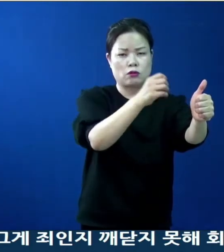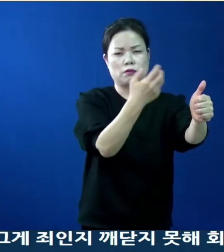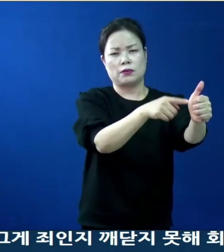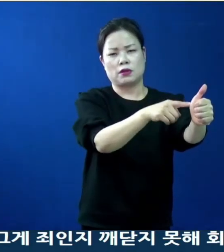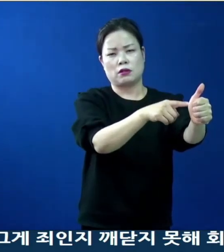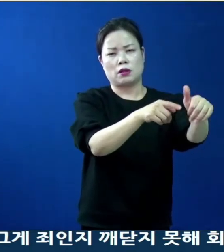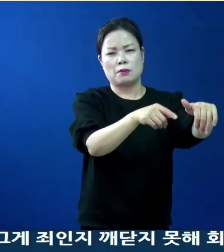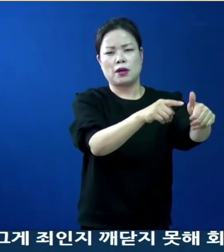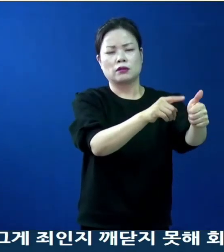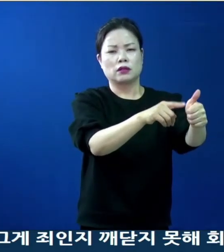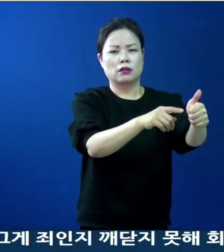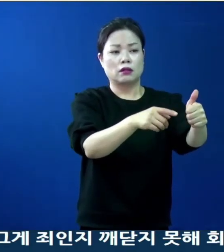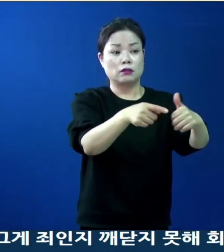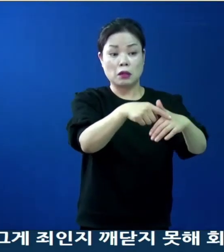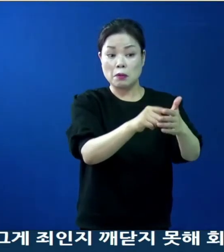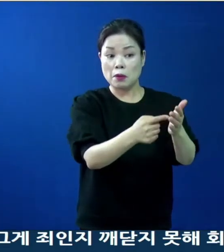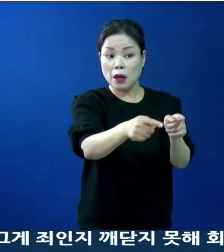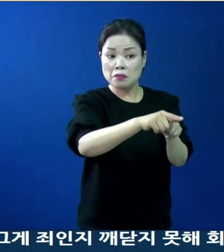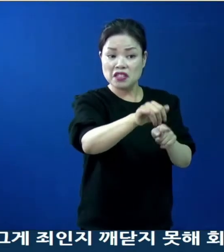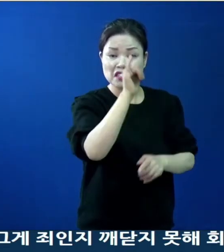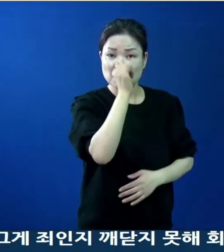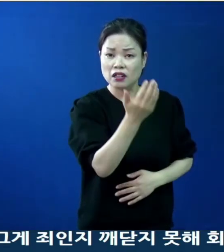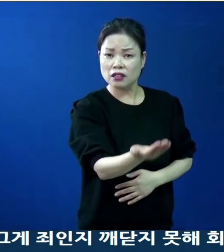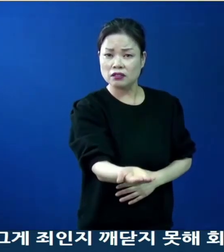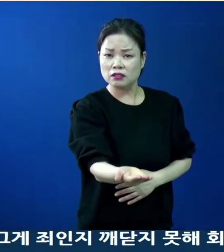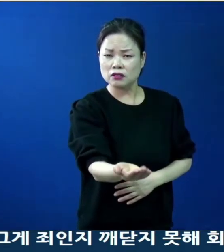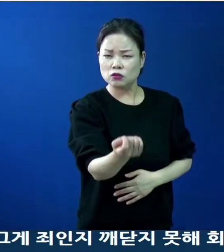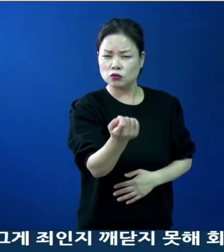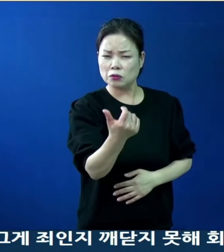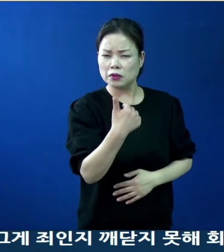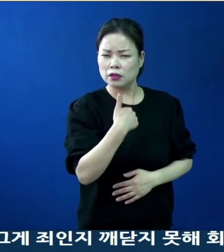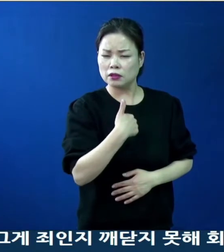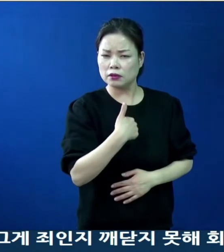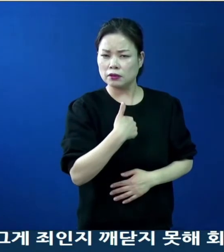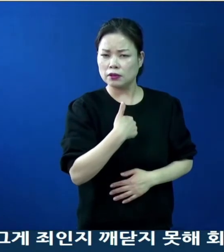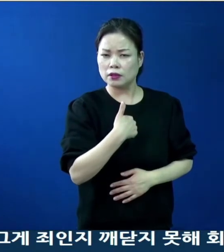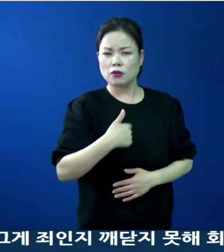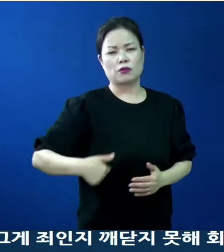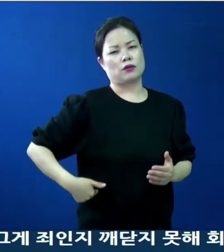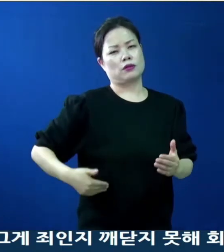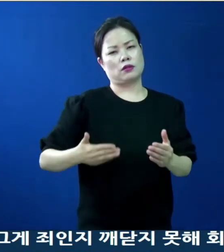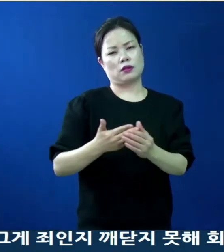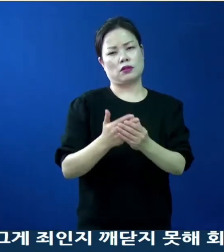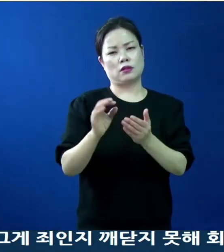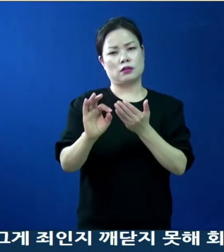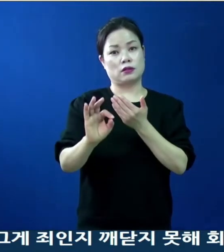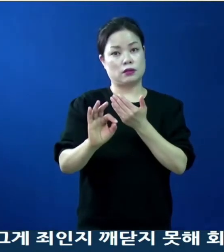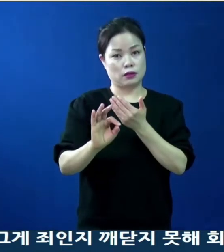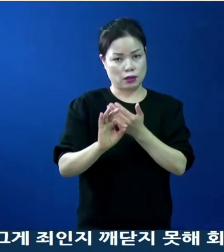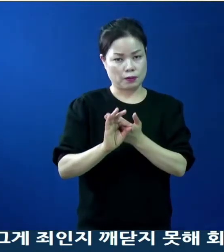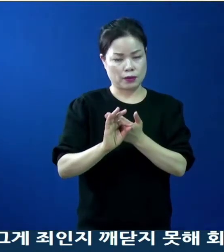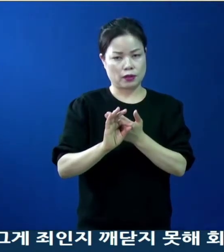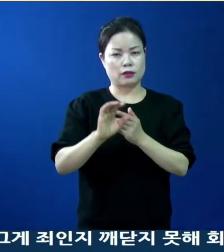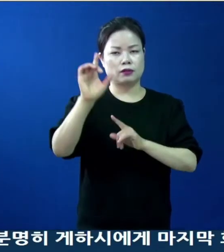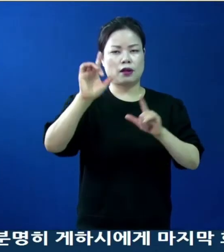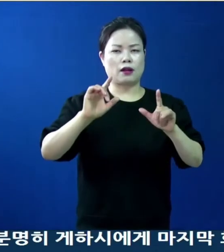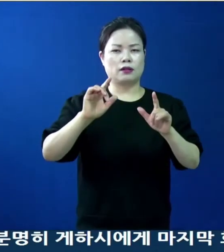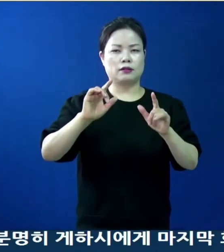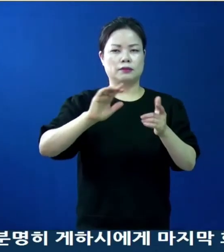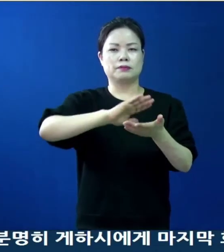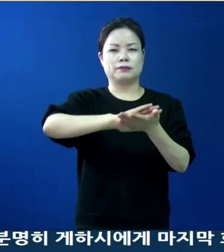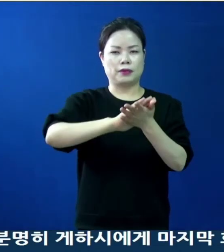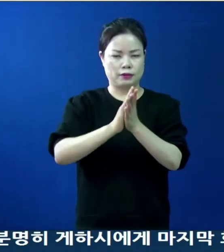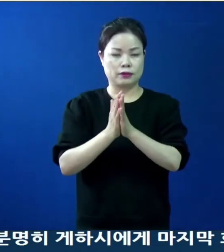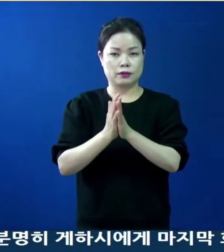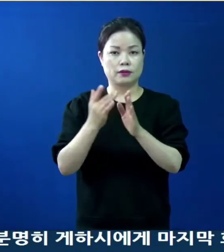내 마음이 함께 가지 아니하였느냐? 이 마음을 조금이라도 알았다면, 돌이켰다면 여러분, 분명히 상황은 달라졌을